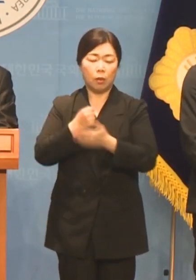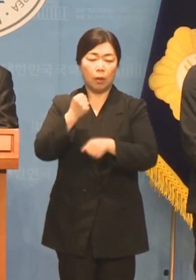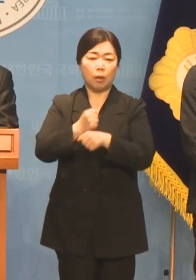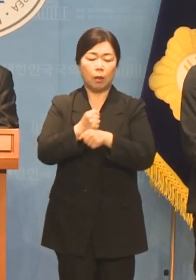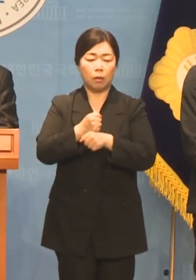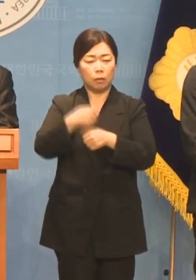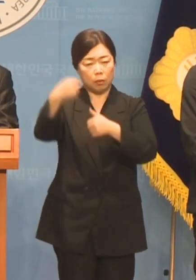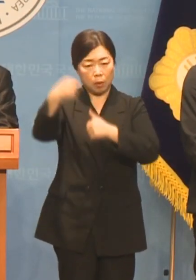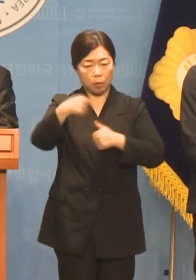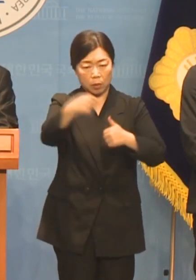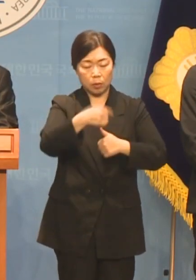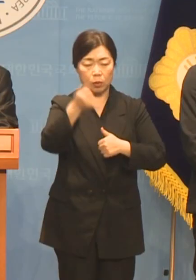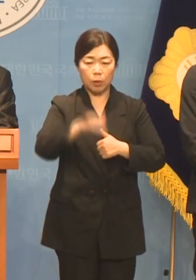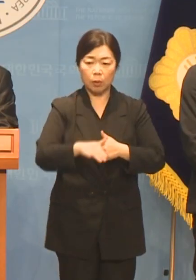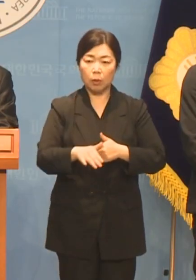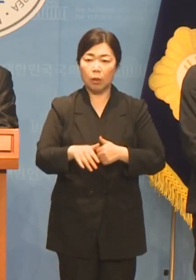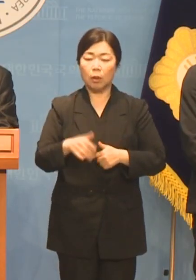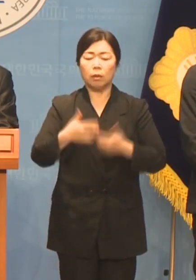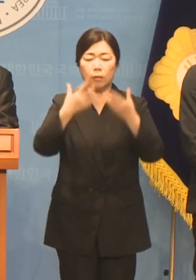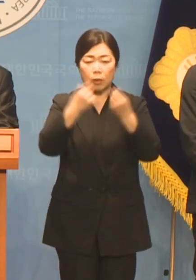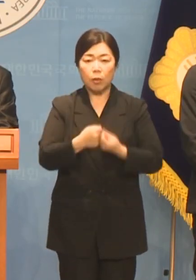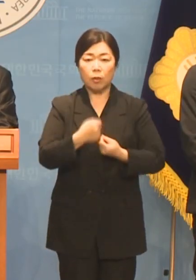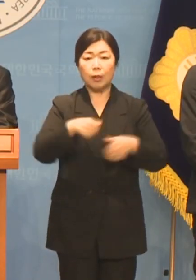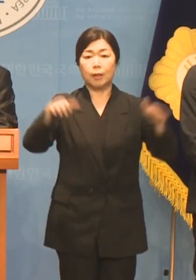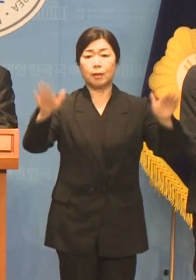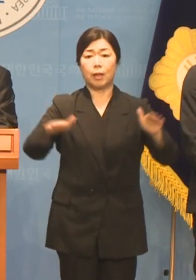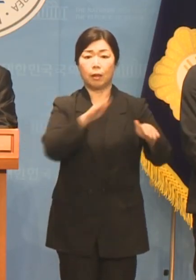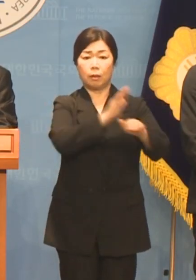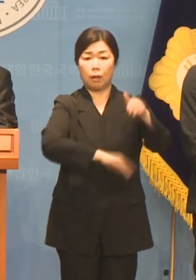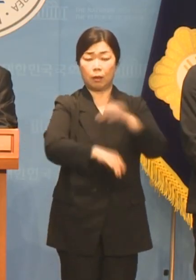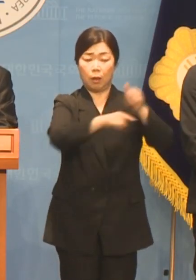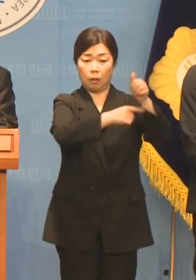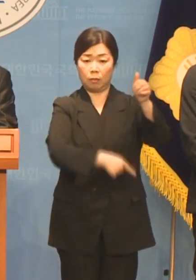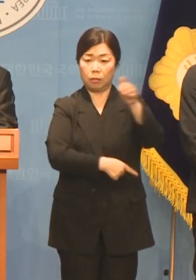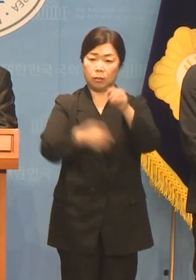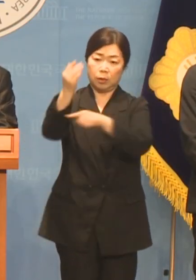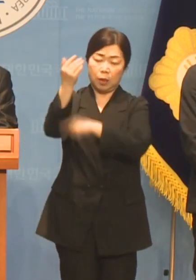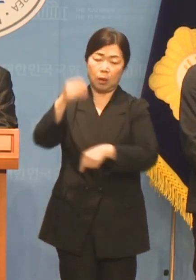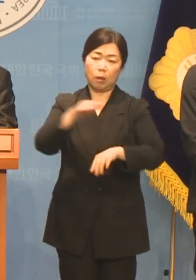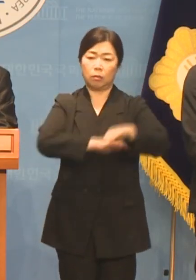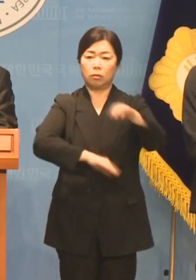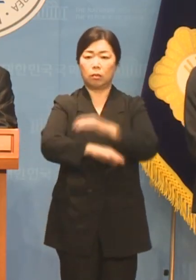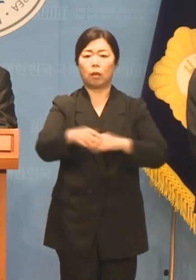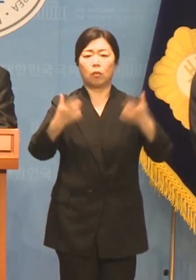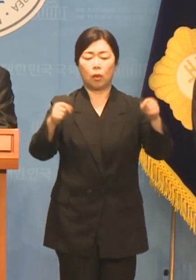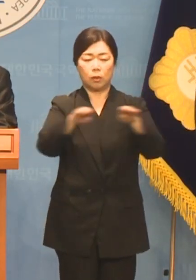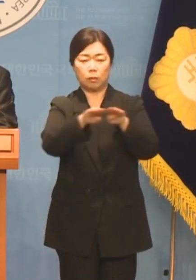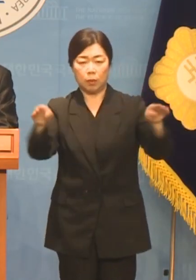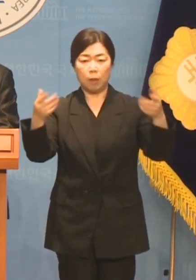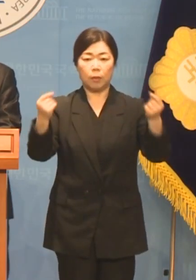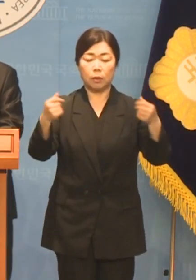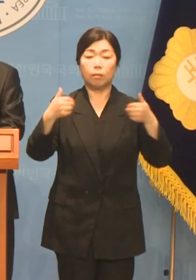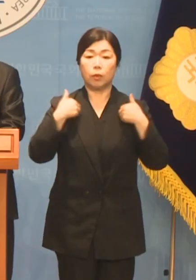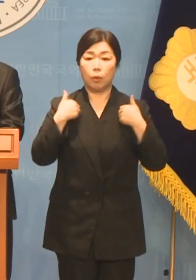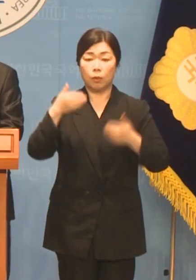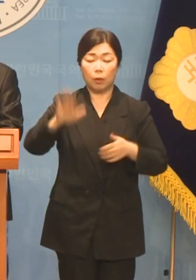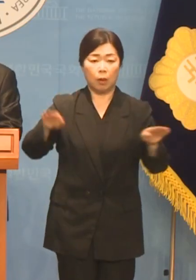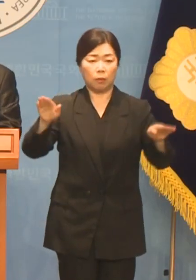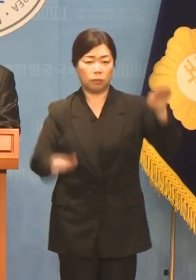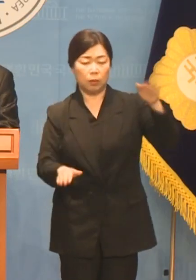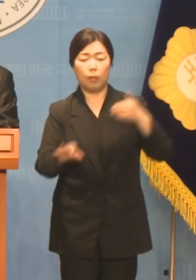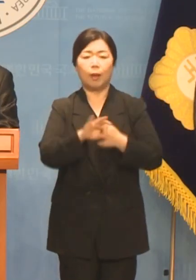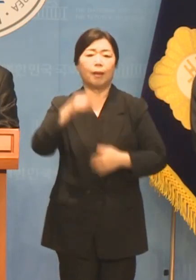것이었는데요. 한쪽 날개로 새가 날 수 없듯이 심각한 코리아 디스카운트 해소를 위해서는 상법